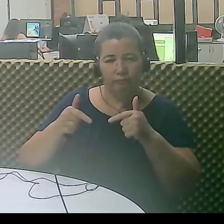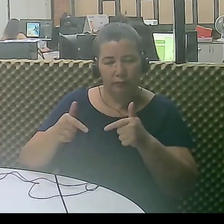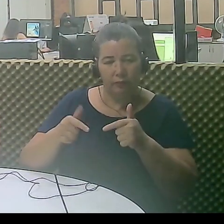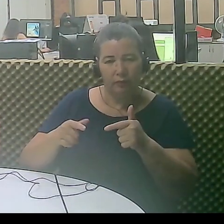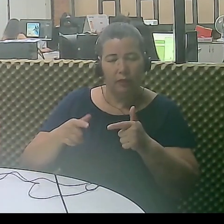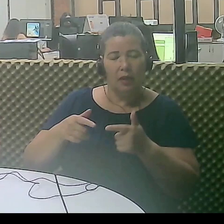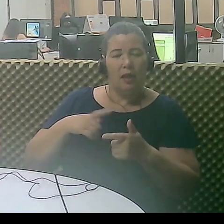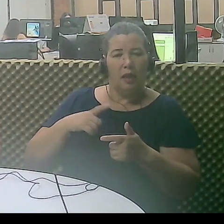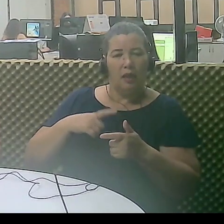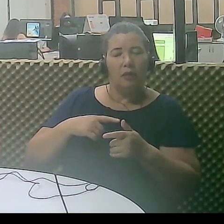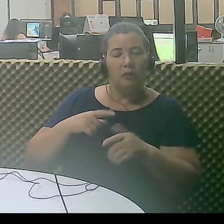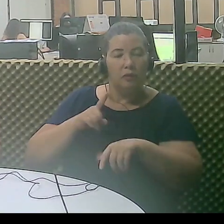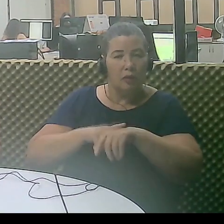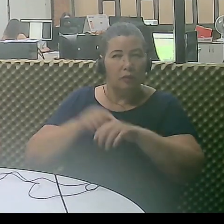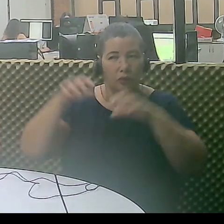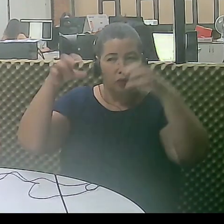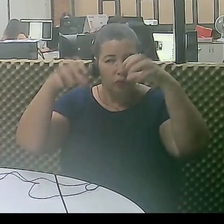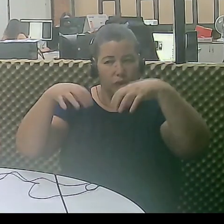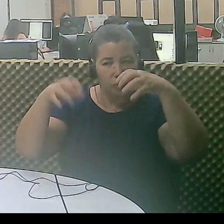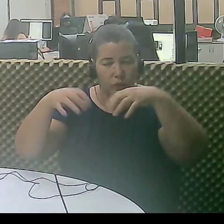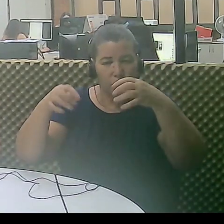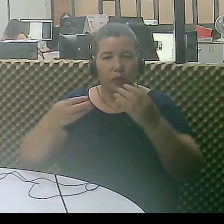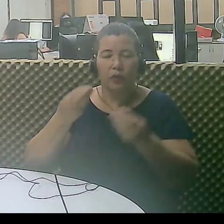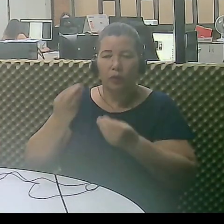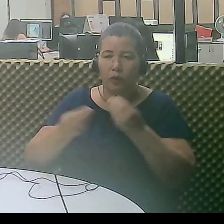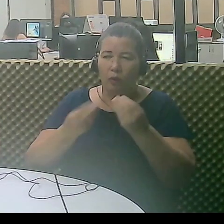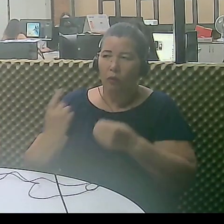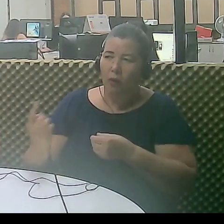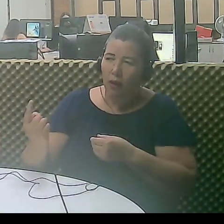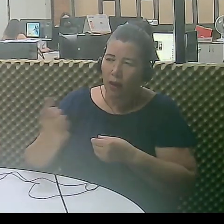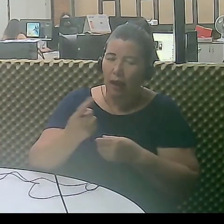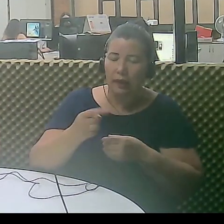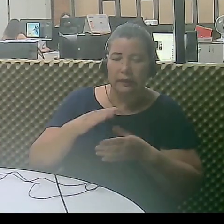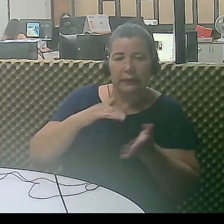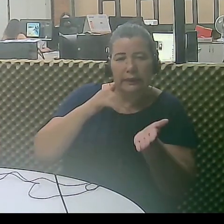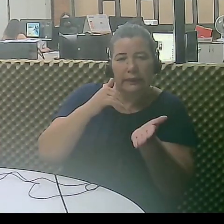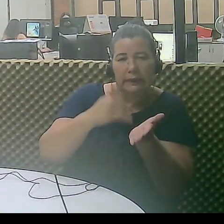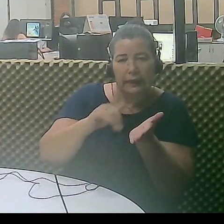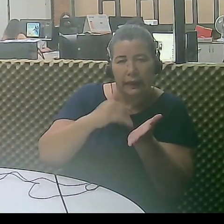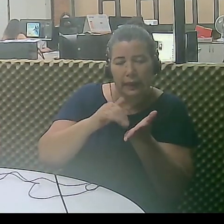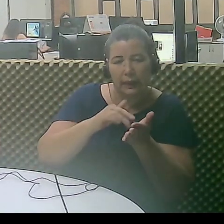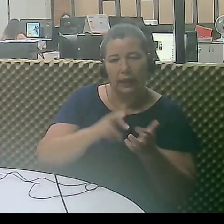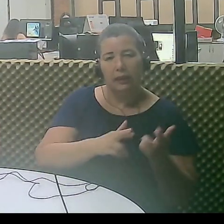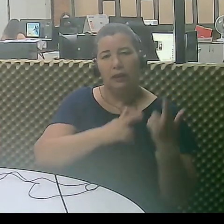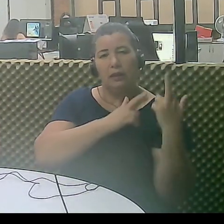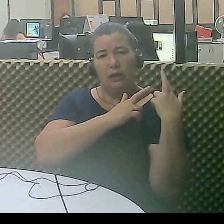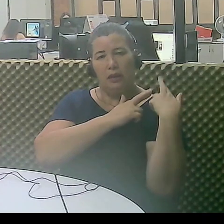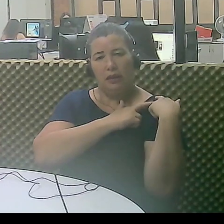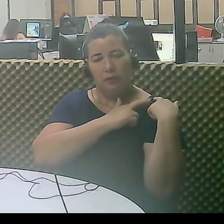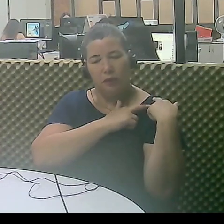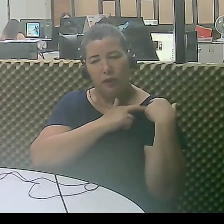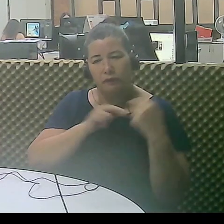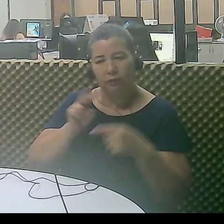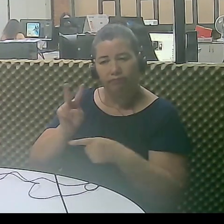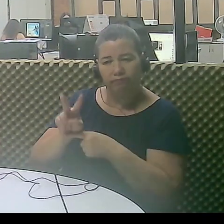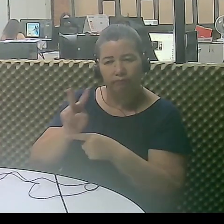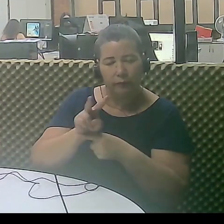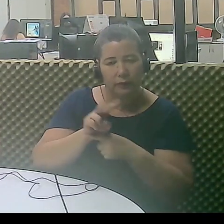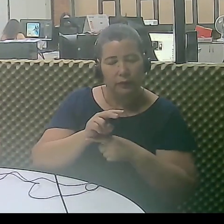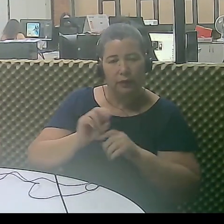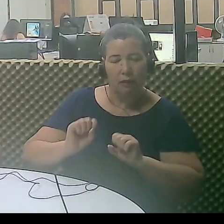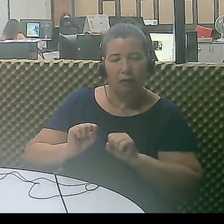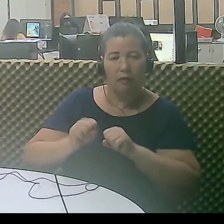e pós-chuvas, bem como a responsabilidade de cada órgão que compõe a Coordenação Municipal de Proteção e Defesa